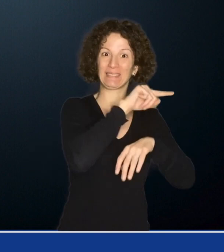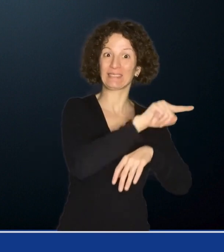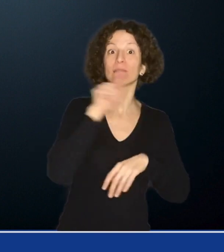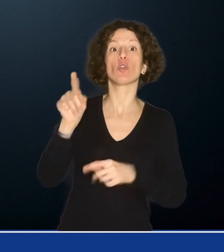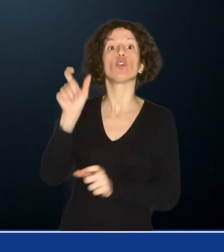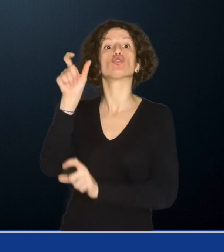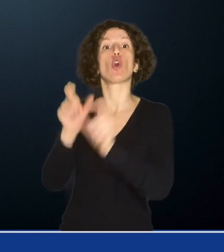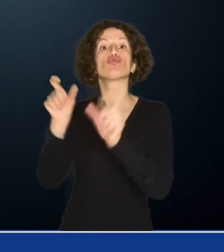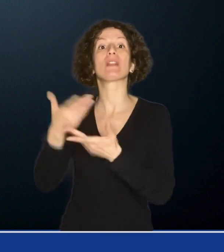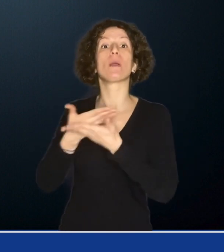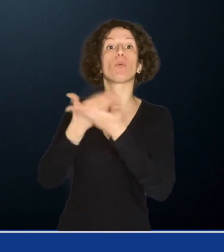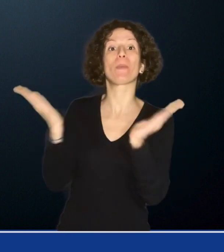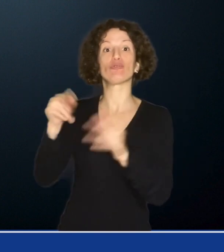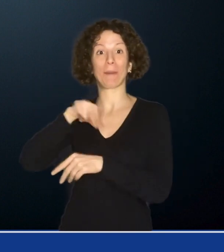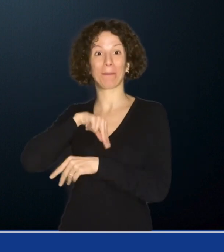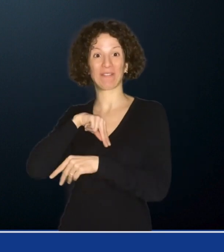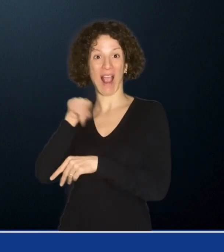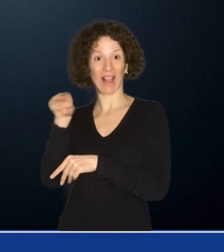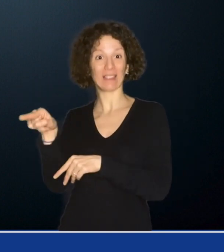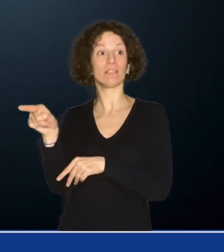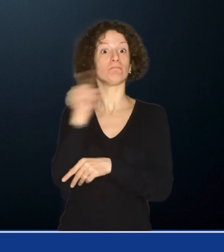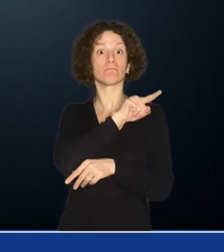Ministri e soggetti pubblici e privati